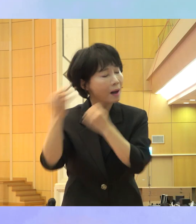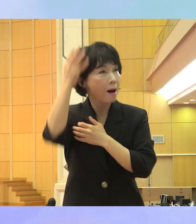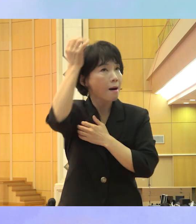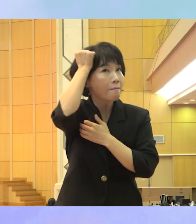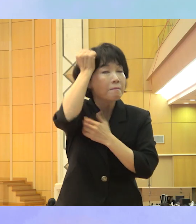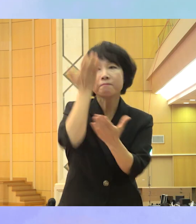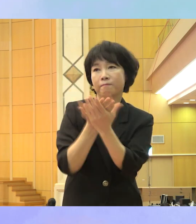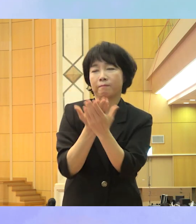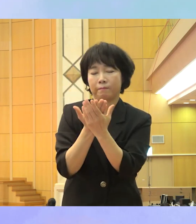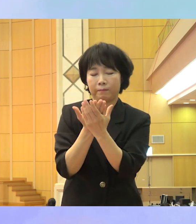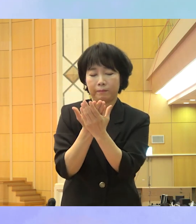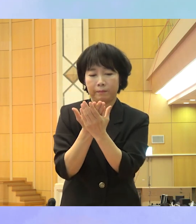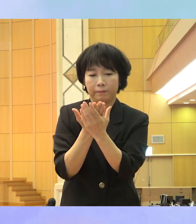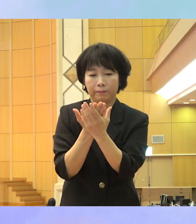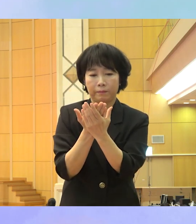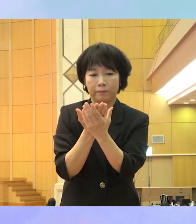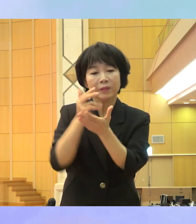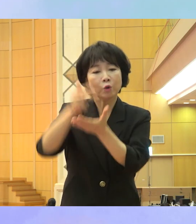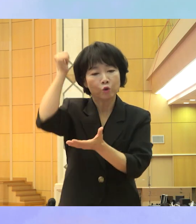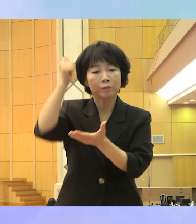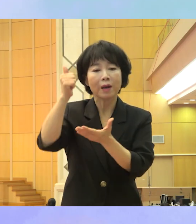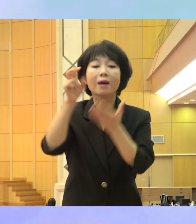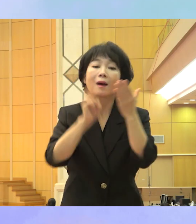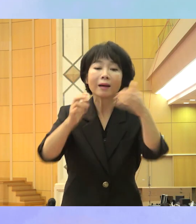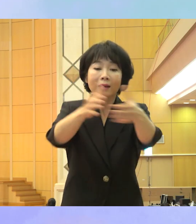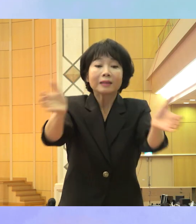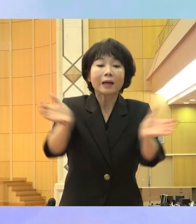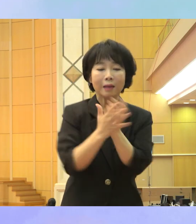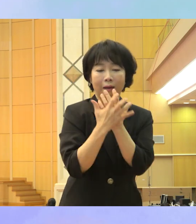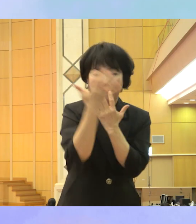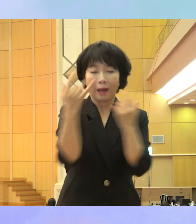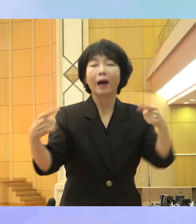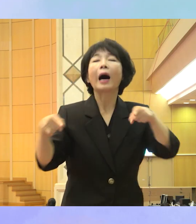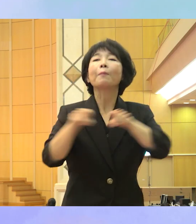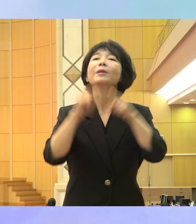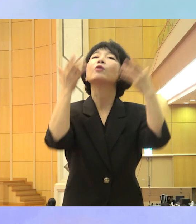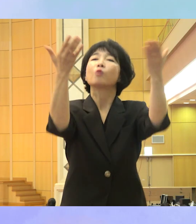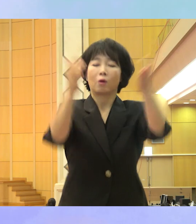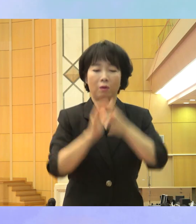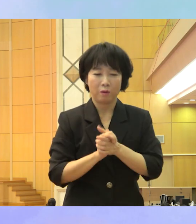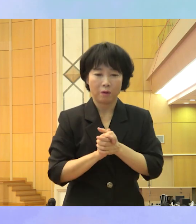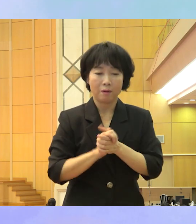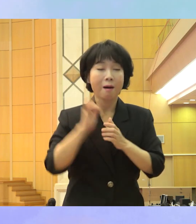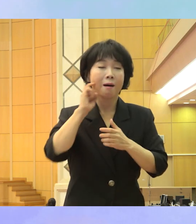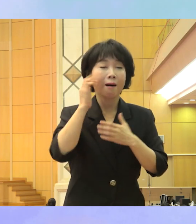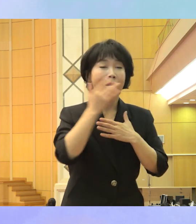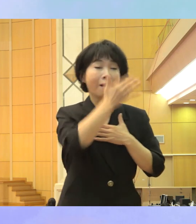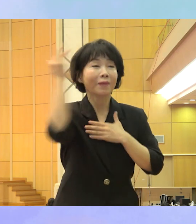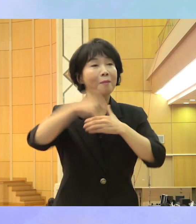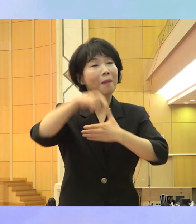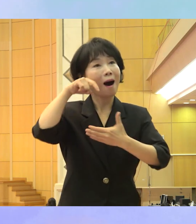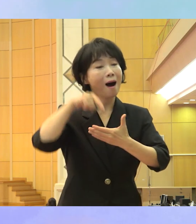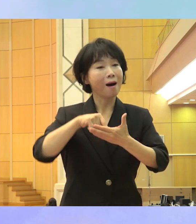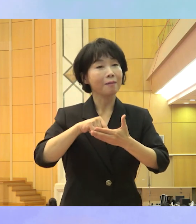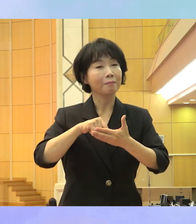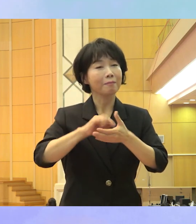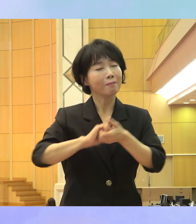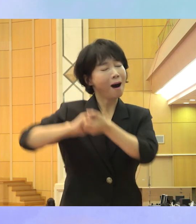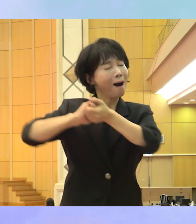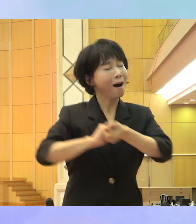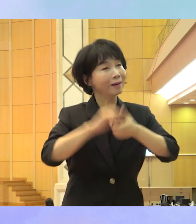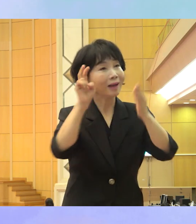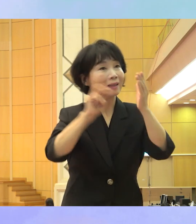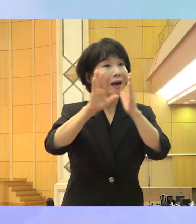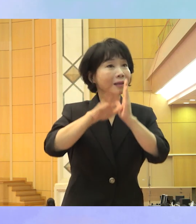기억해 주시옵시고 또한 주님의 성호를 찬양하는 찬양대 위에 함께하여 주셔서 아름다운 마음과 목소리로 찬양을